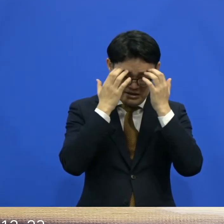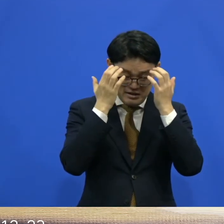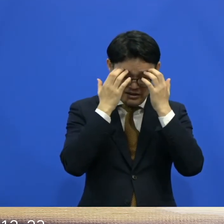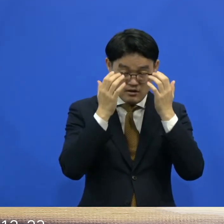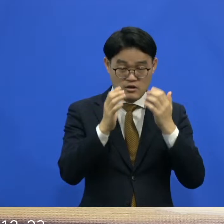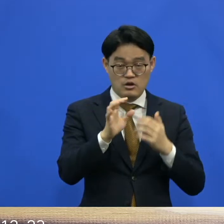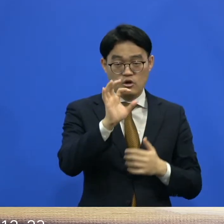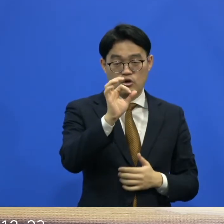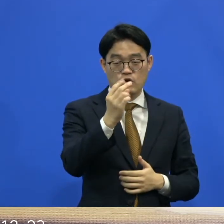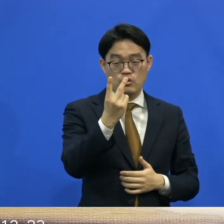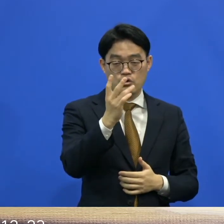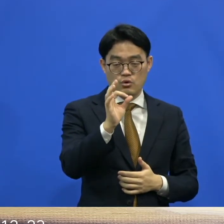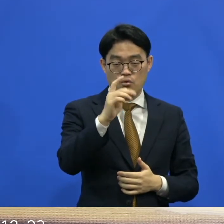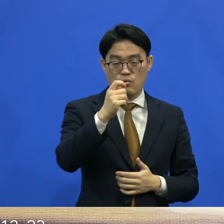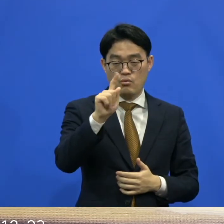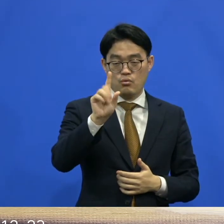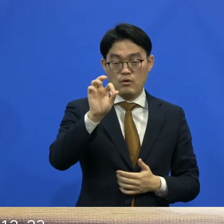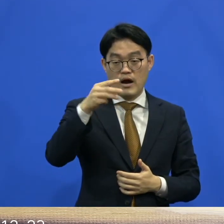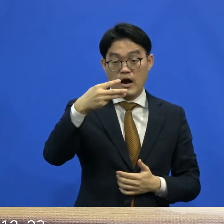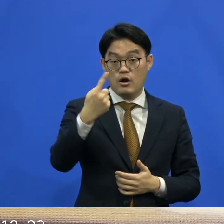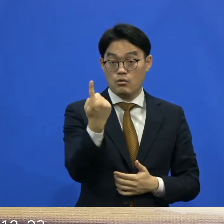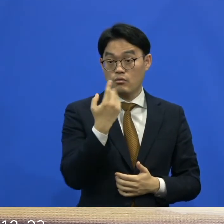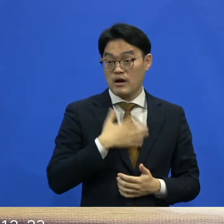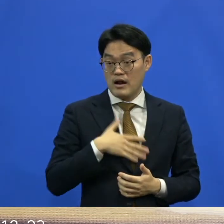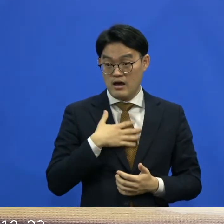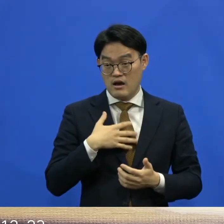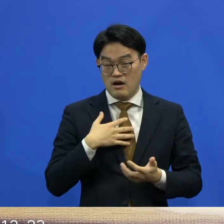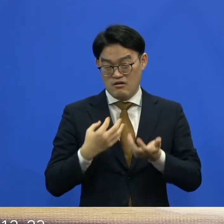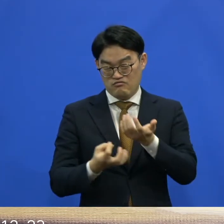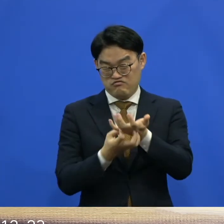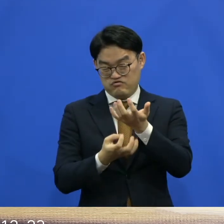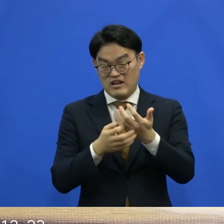펄펄 끓는 불의 시련 안으로 들어간 것입니다.